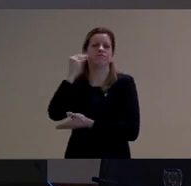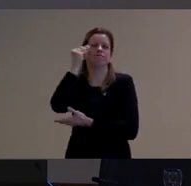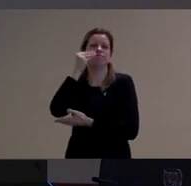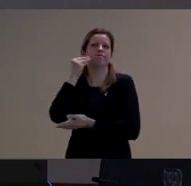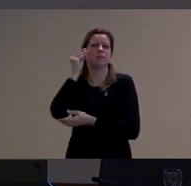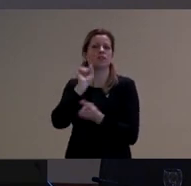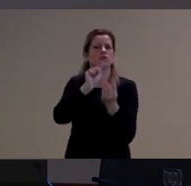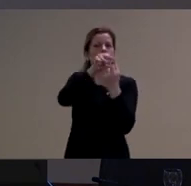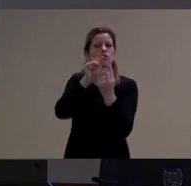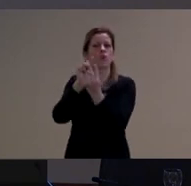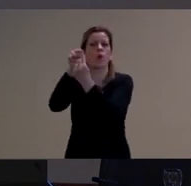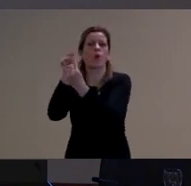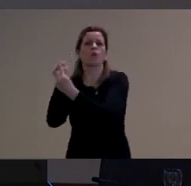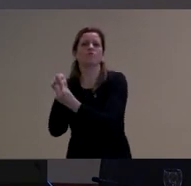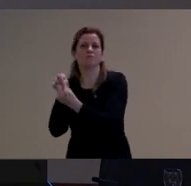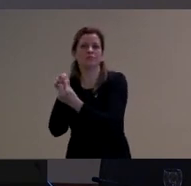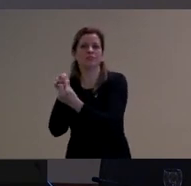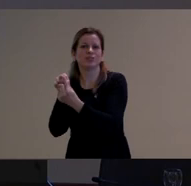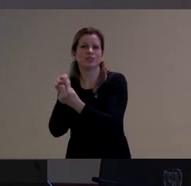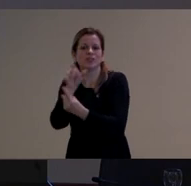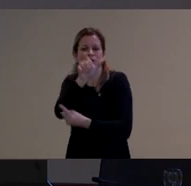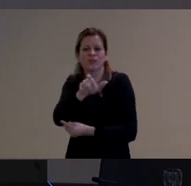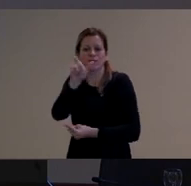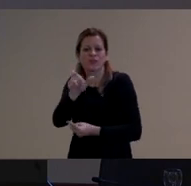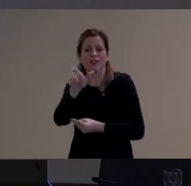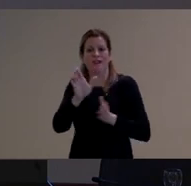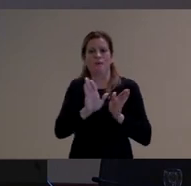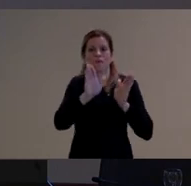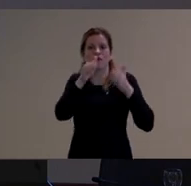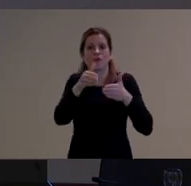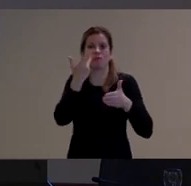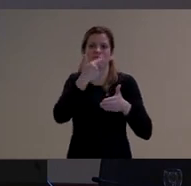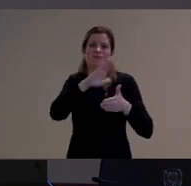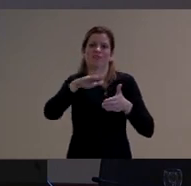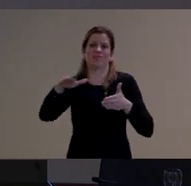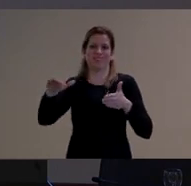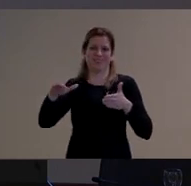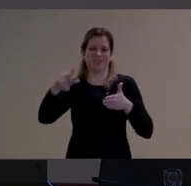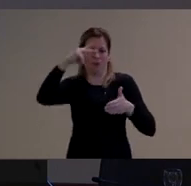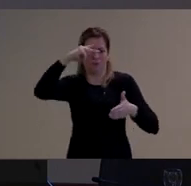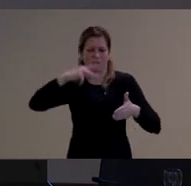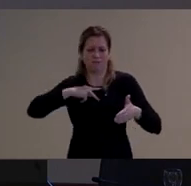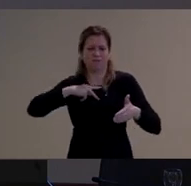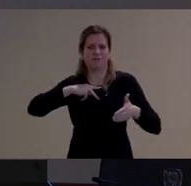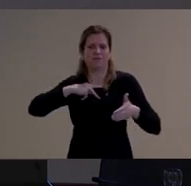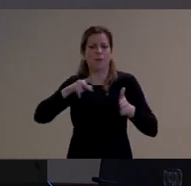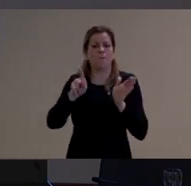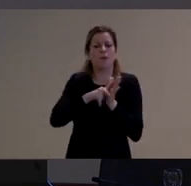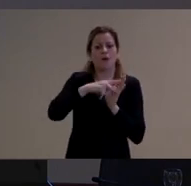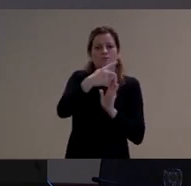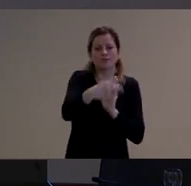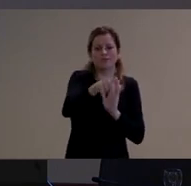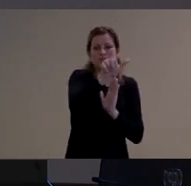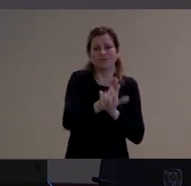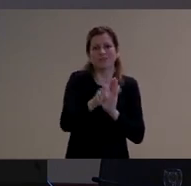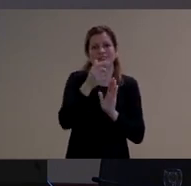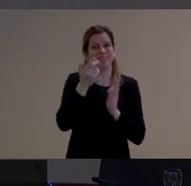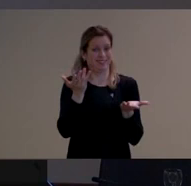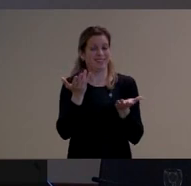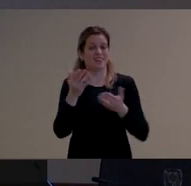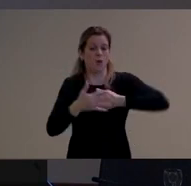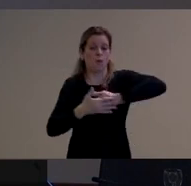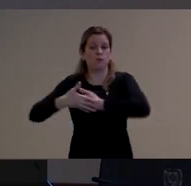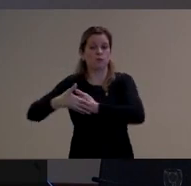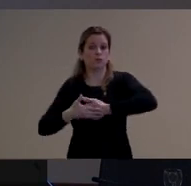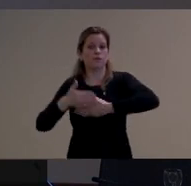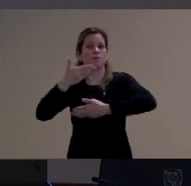levam a ação individual da criança né Por exemplo os bebês né nesse Campo